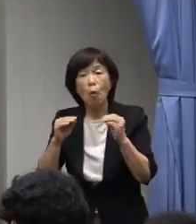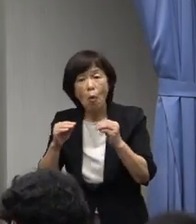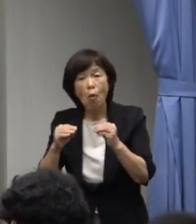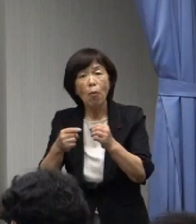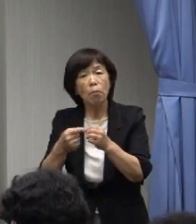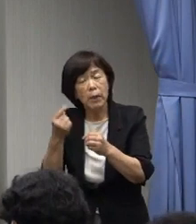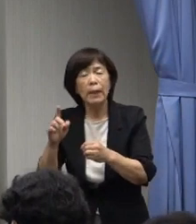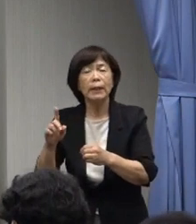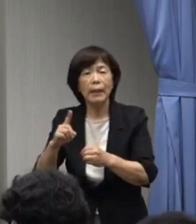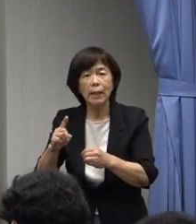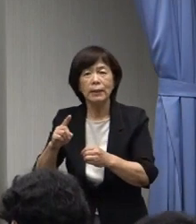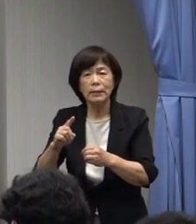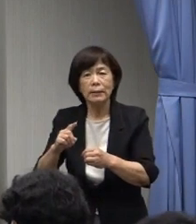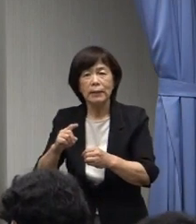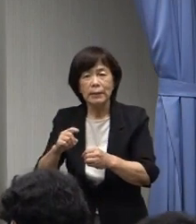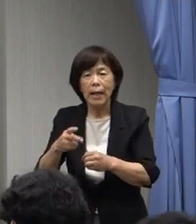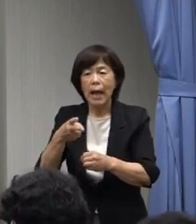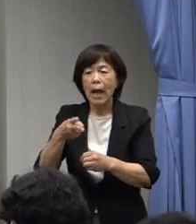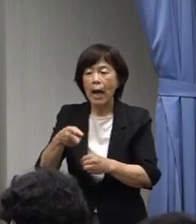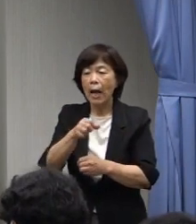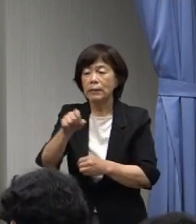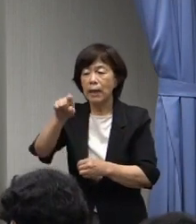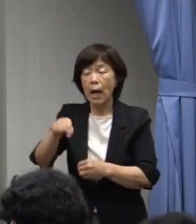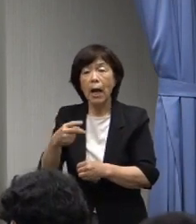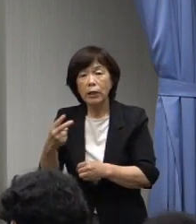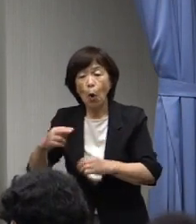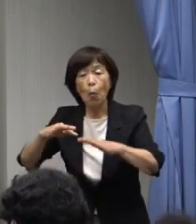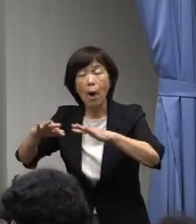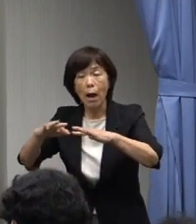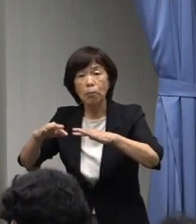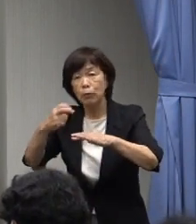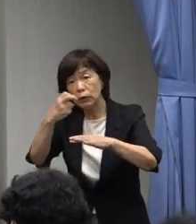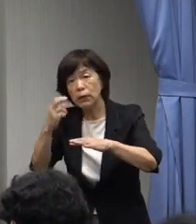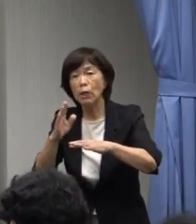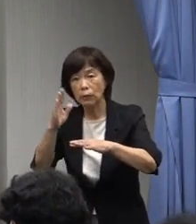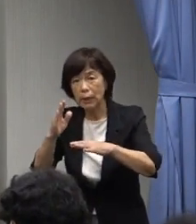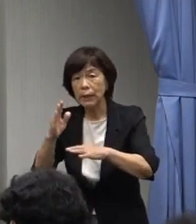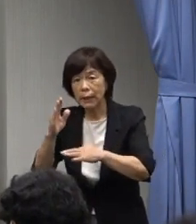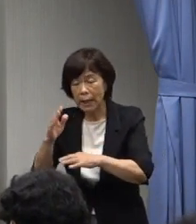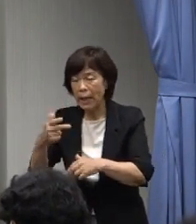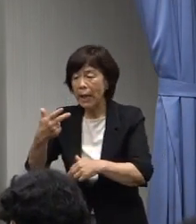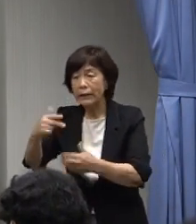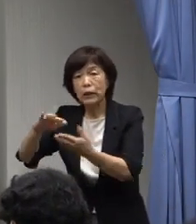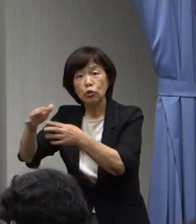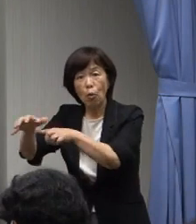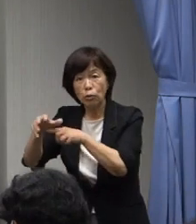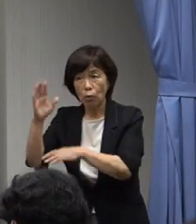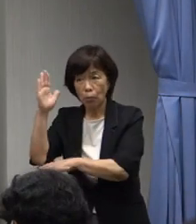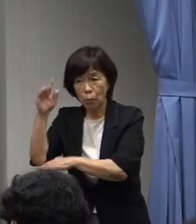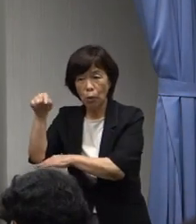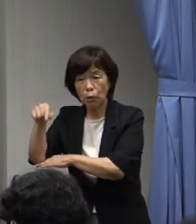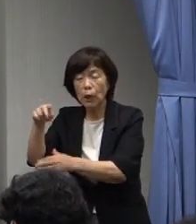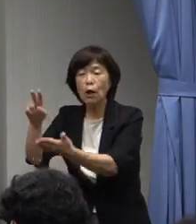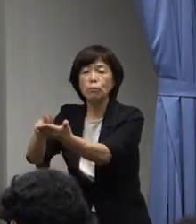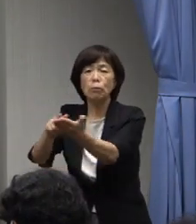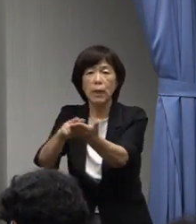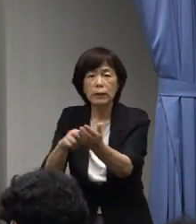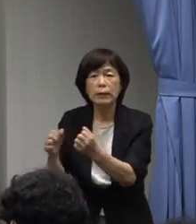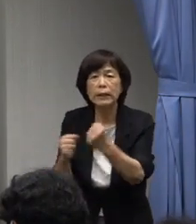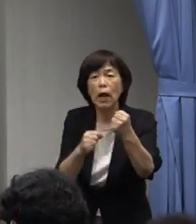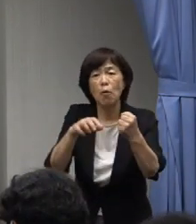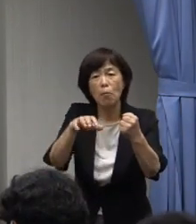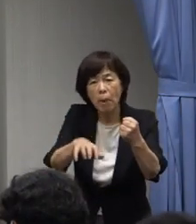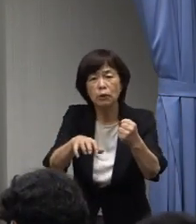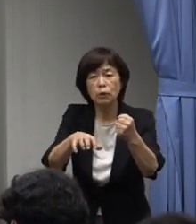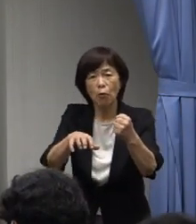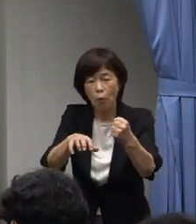ップですので、ハザードマップを確認していただいて、市町村が指定する避難場所等の確認、避難計画等を事前に確認をお願いしたい